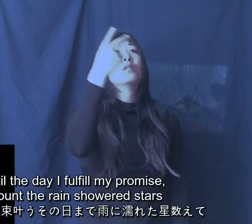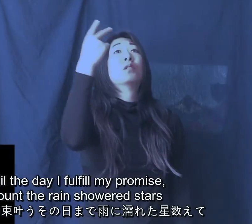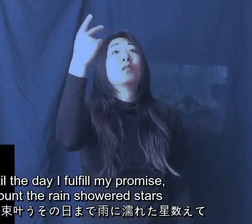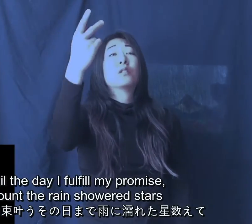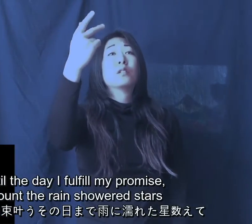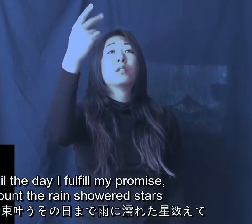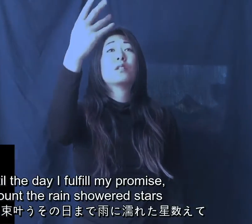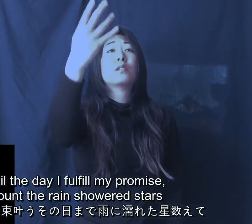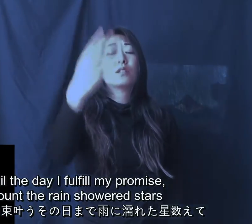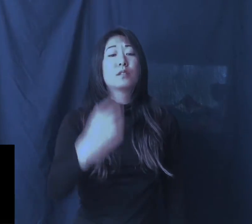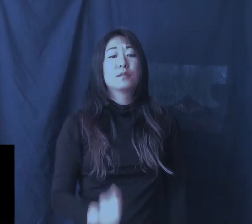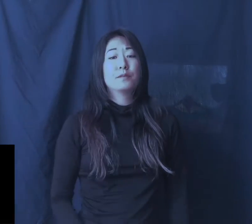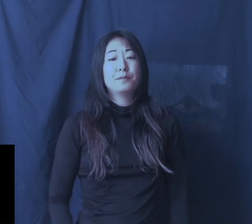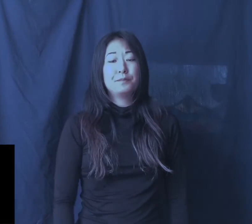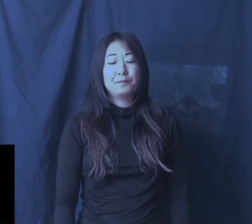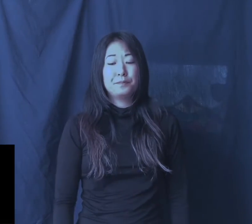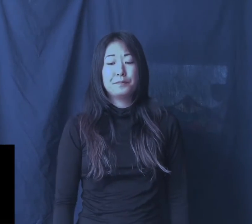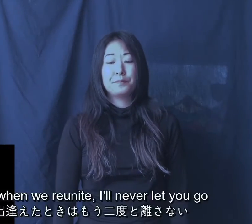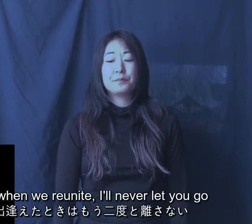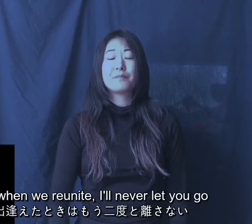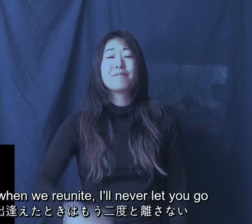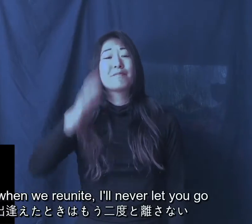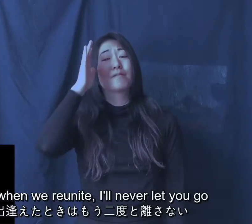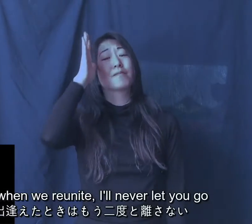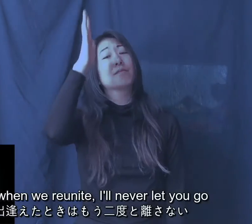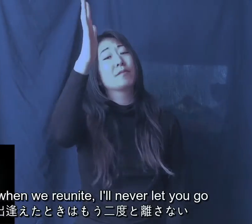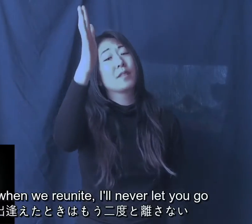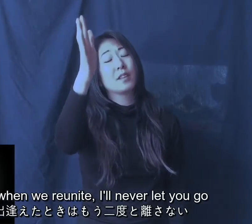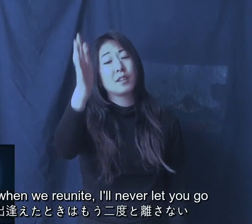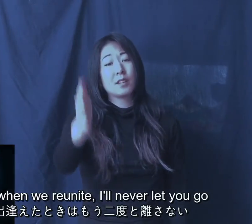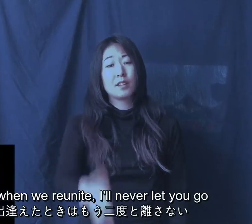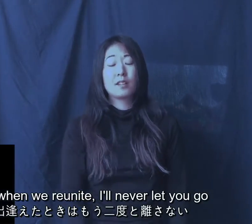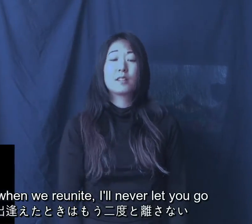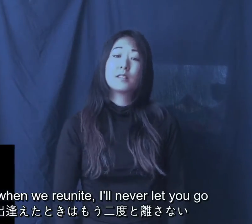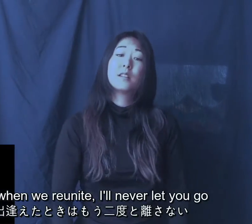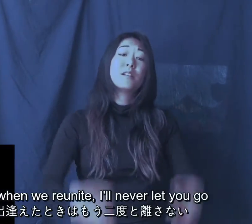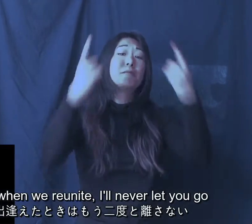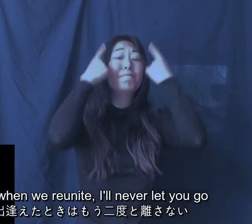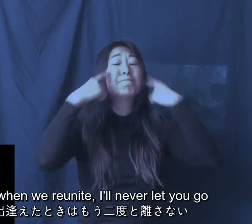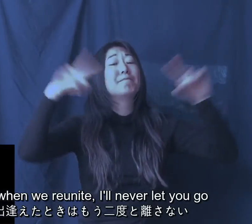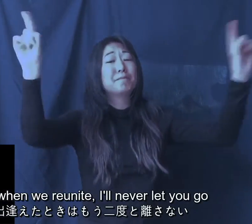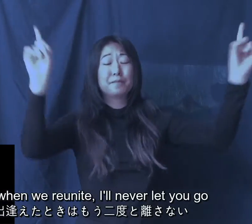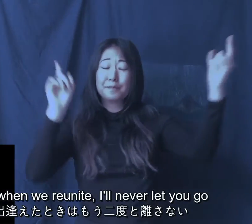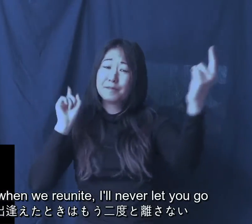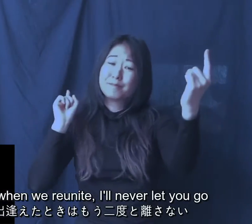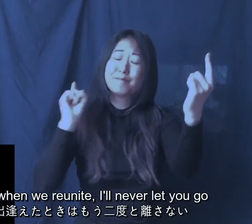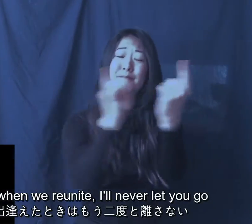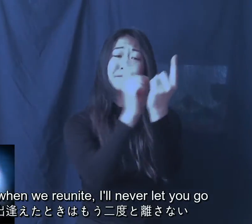つか出会え